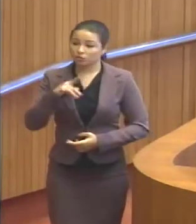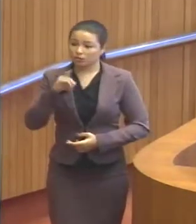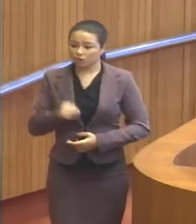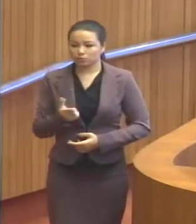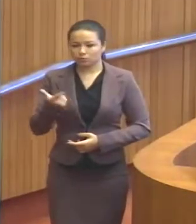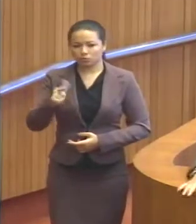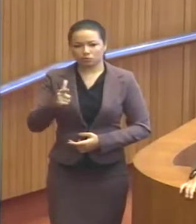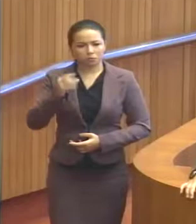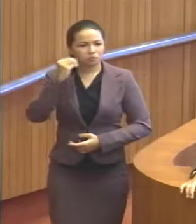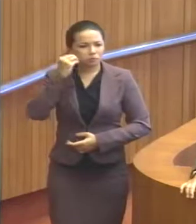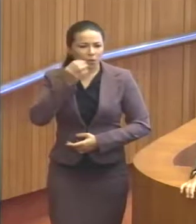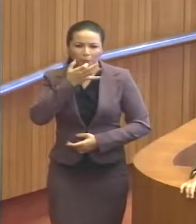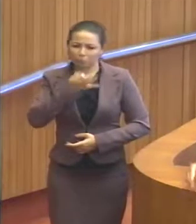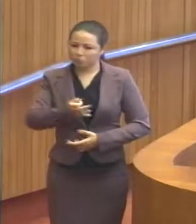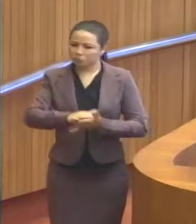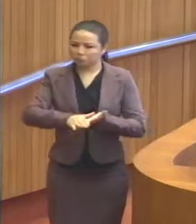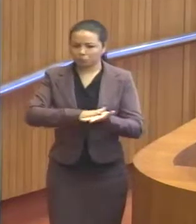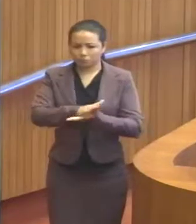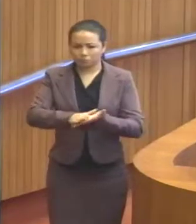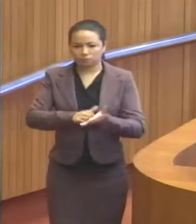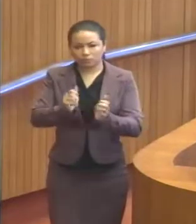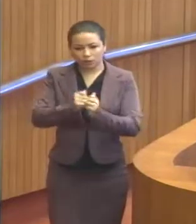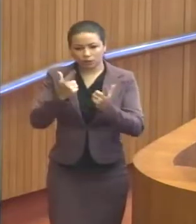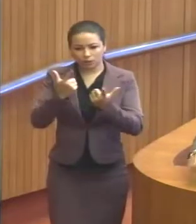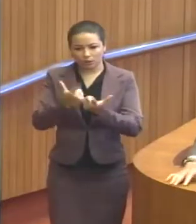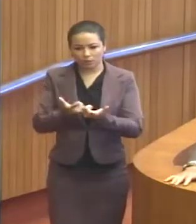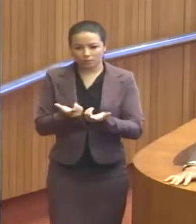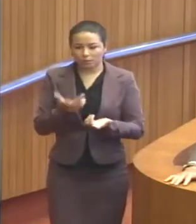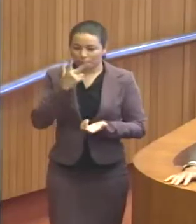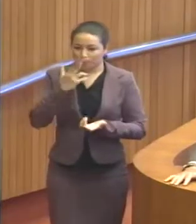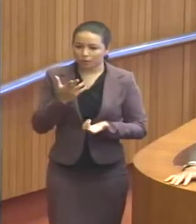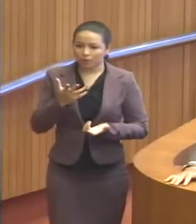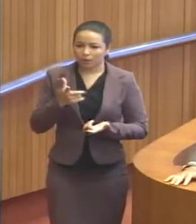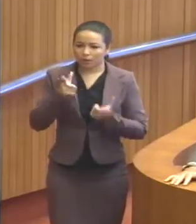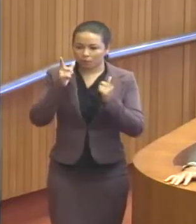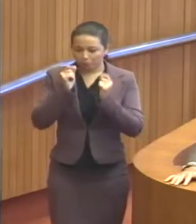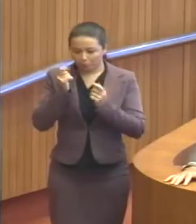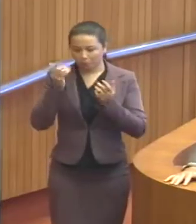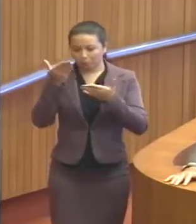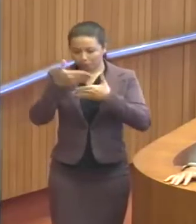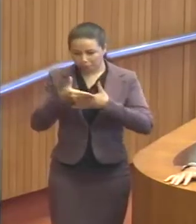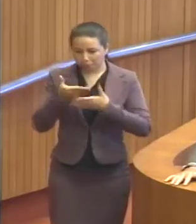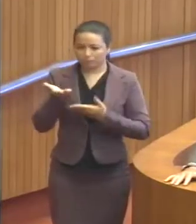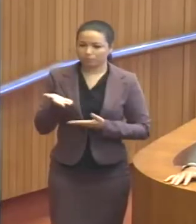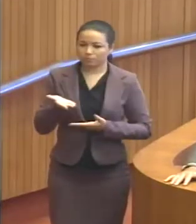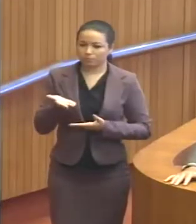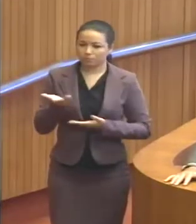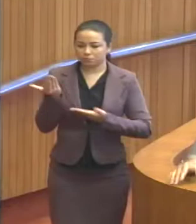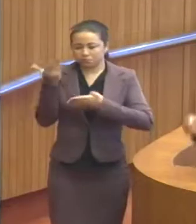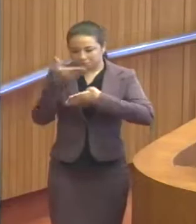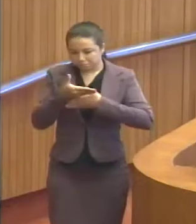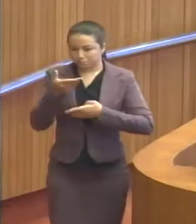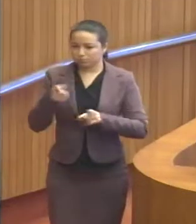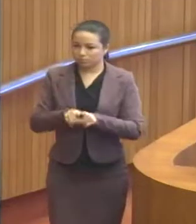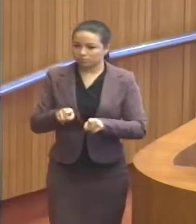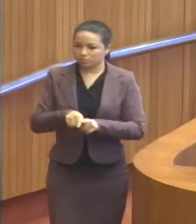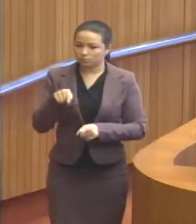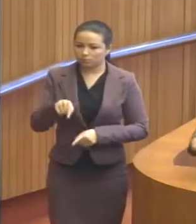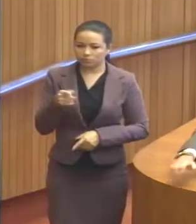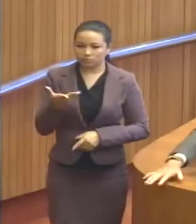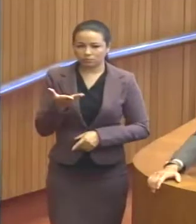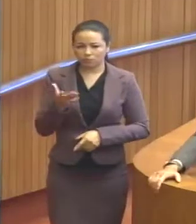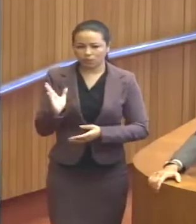sem sequer ser ouvido. E a Assembleia ficou dormindo. Ficou dormindo em cima